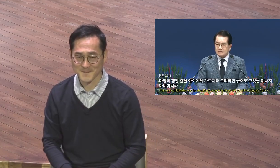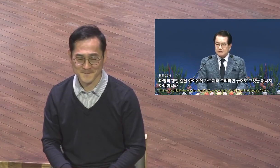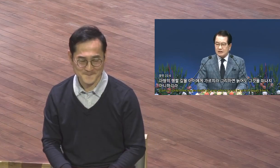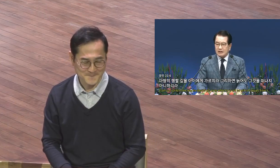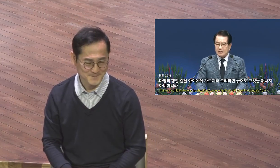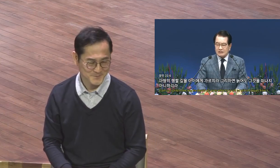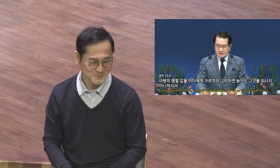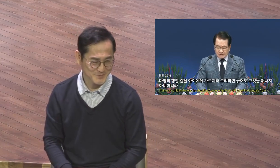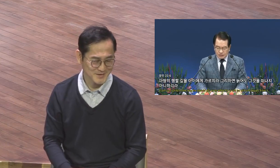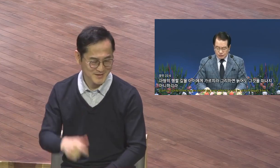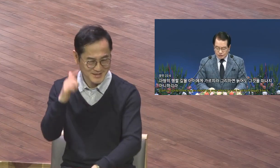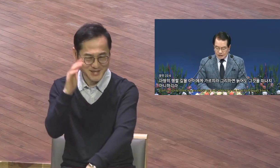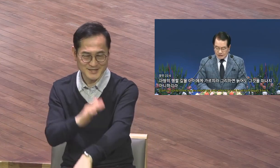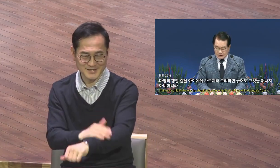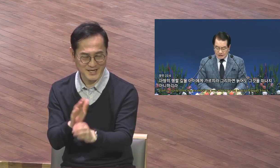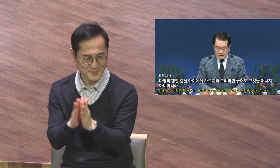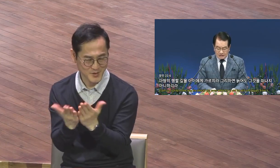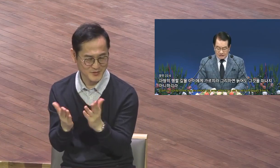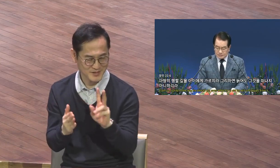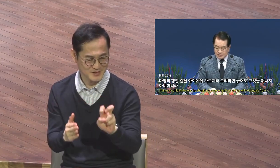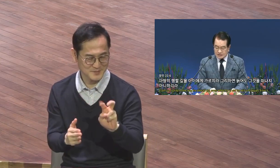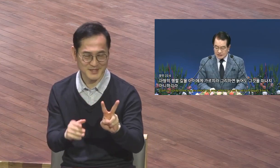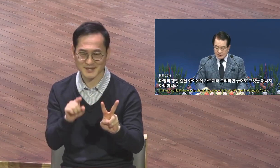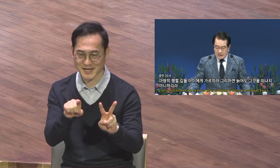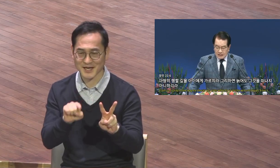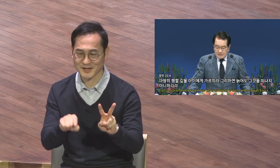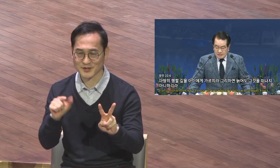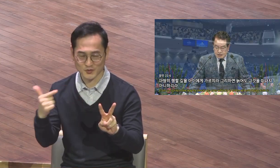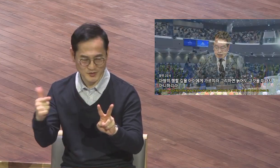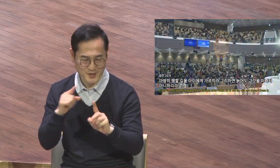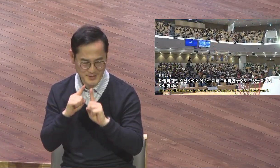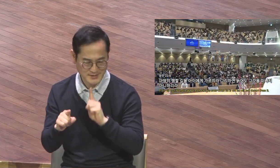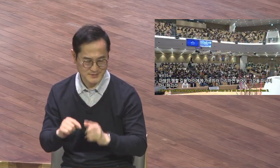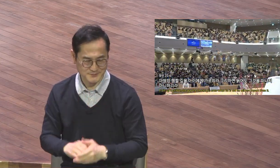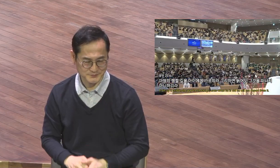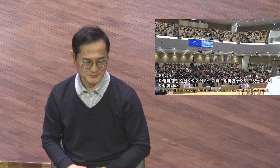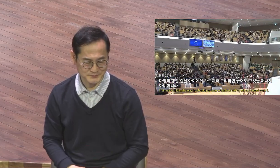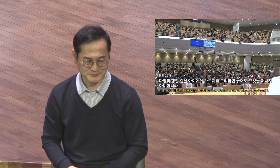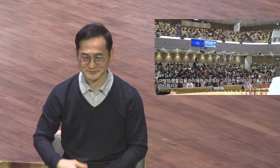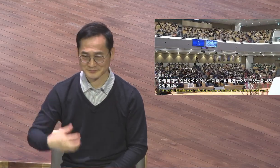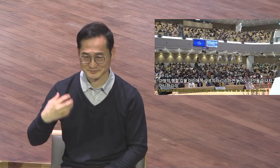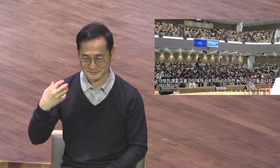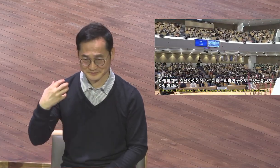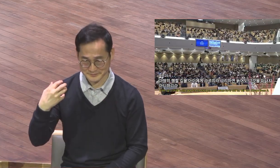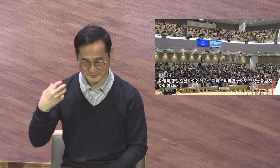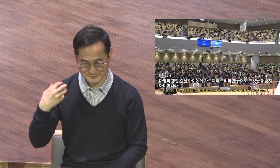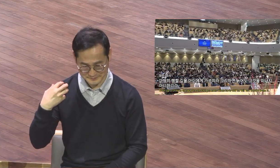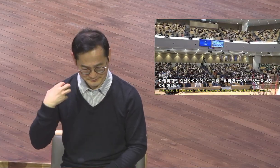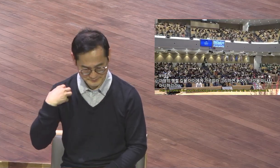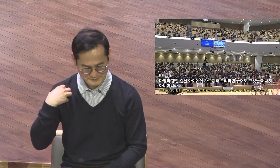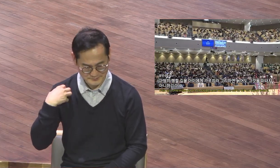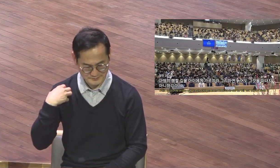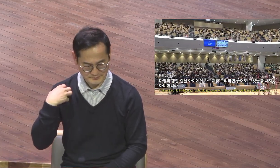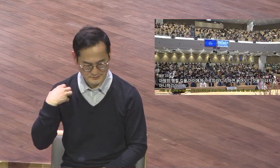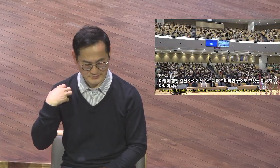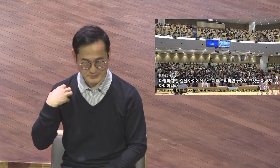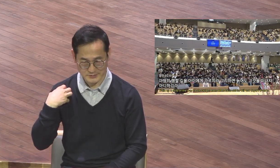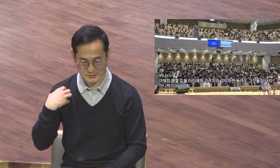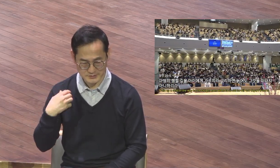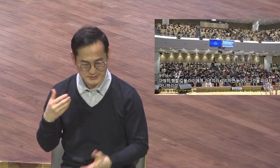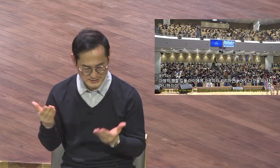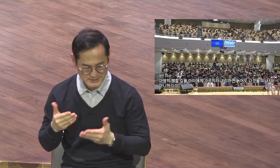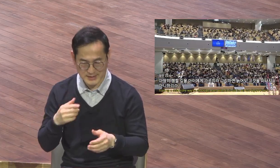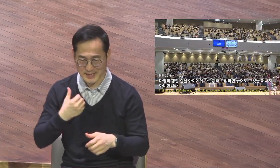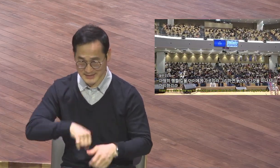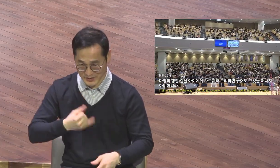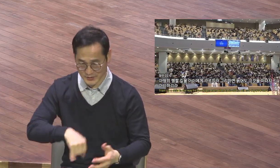같이 읽겠습니다. 20장 6절 한 절을 같이 읽습니다. 시작. 마땅히 행할 길을 아이에게 가르치라. 그리하면